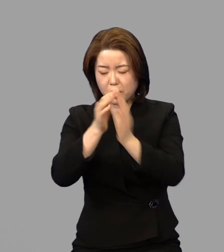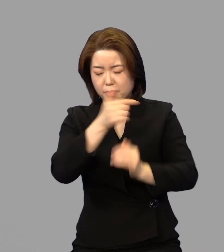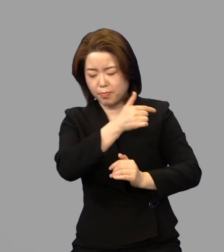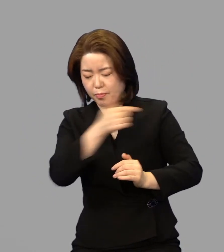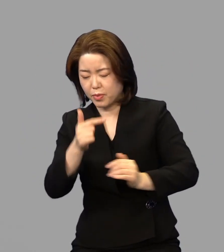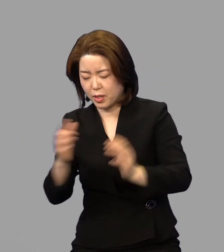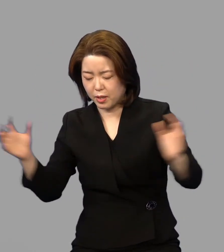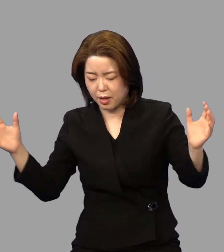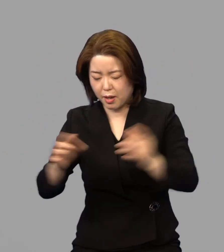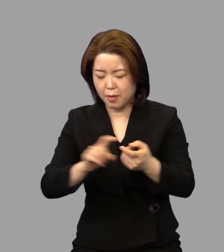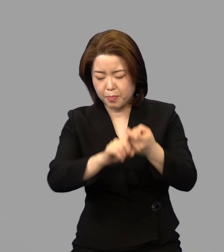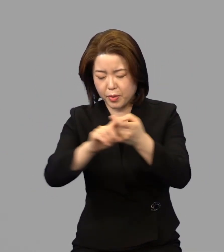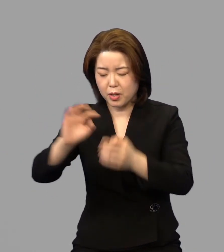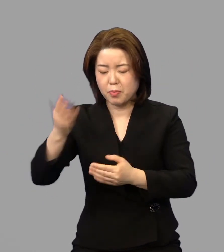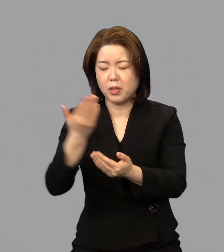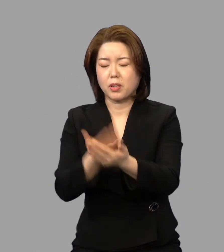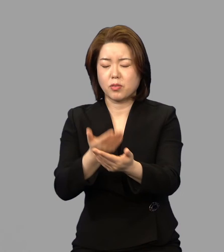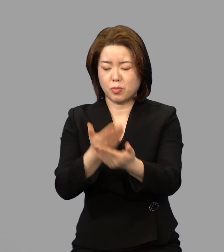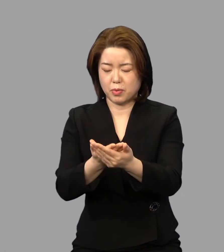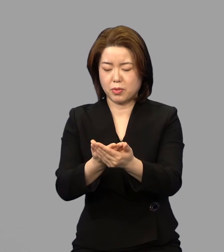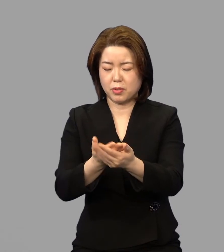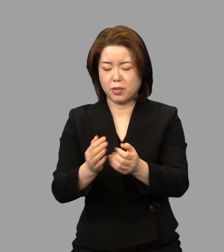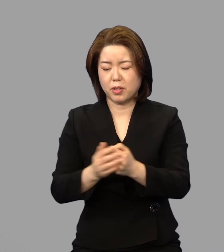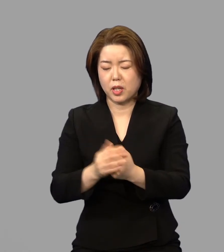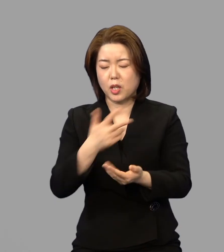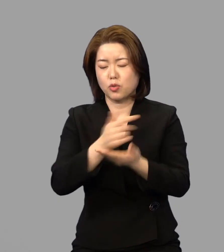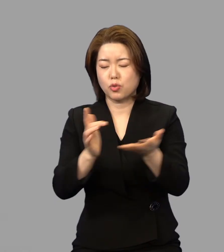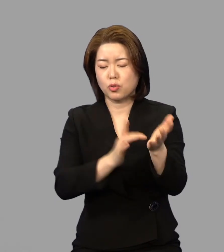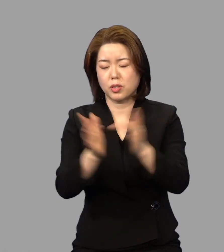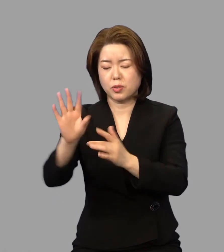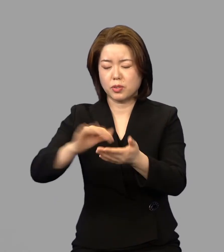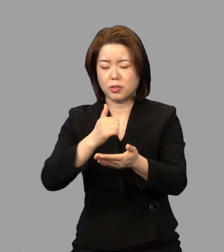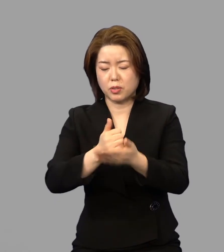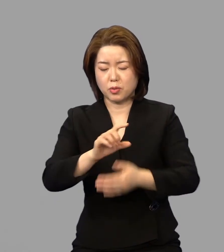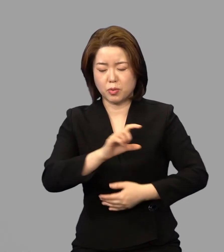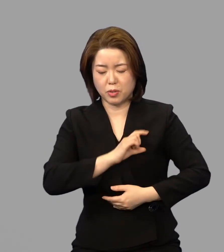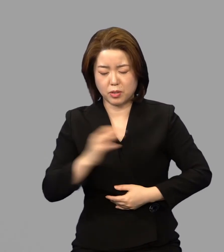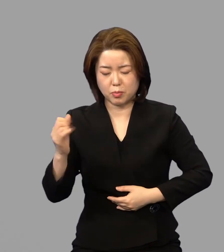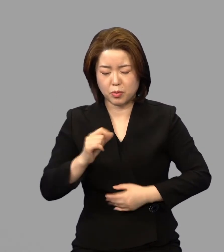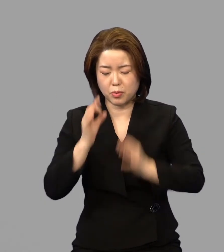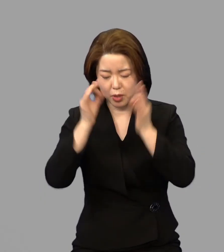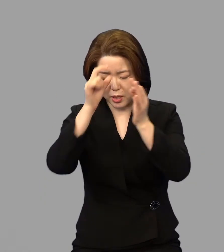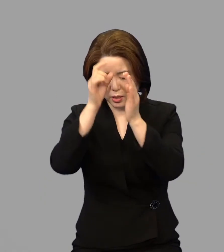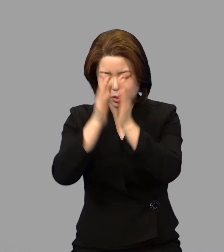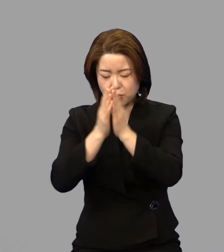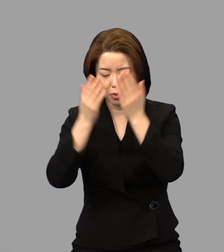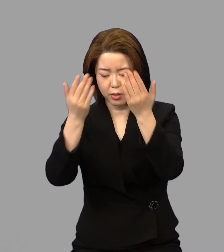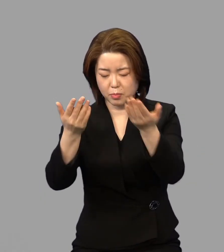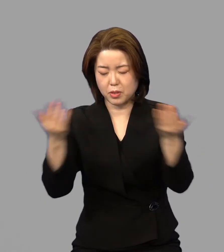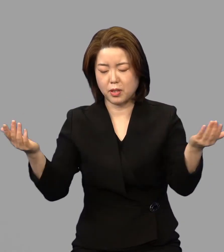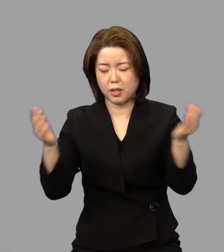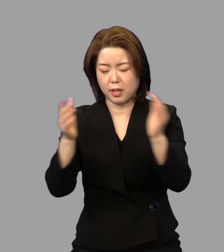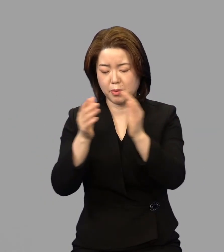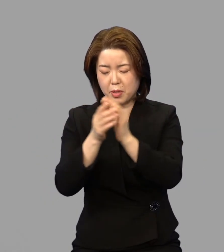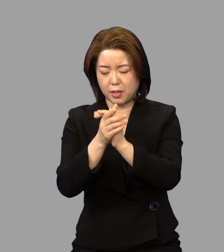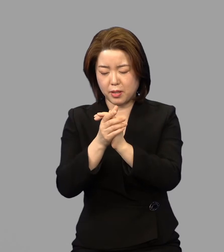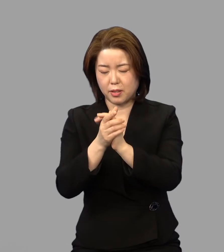대연합이 일어나게 하옵소서. 주 예수 그리스도 이름으로 간절히 기도합나이다.